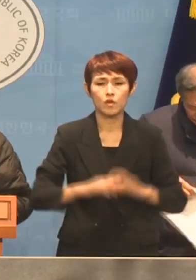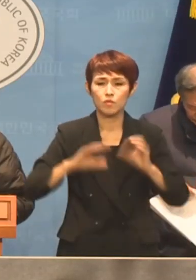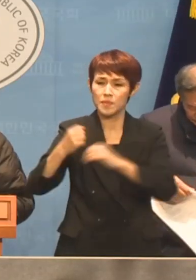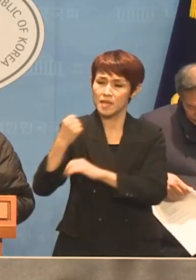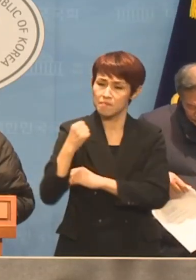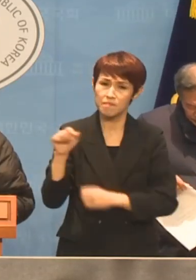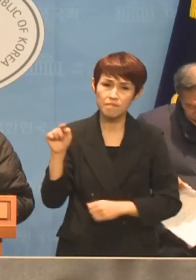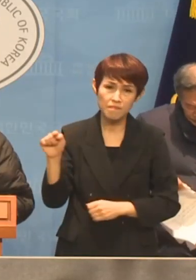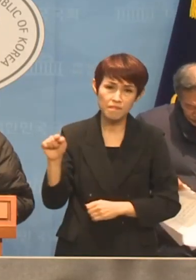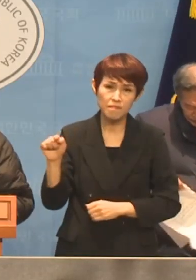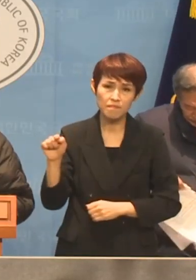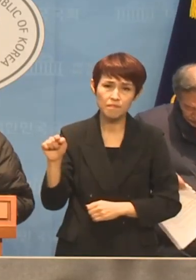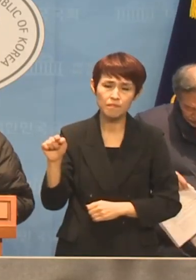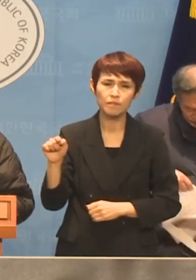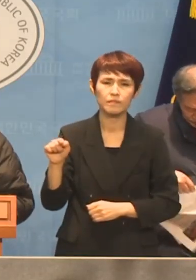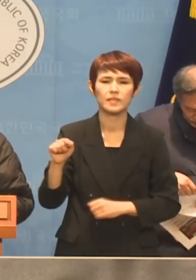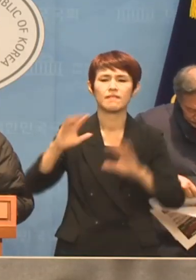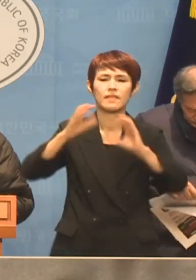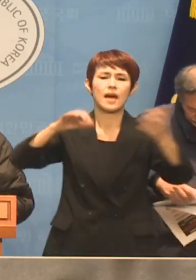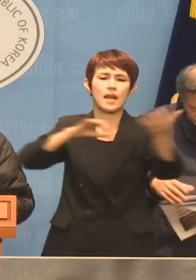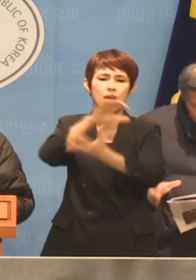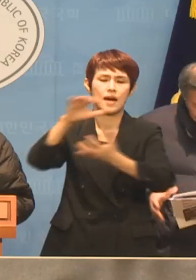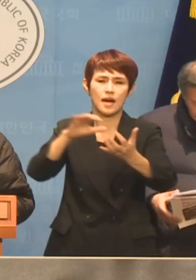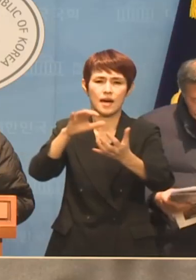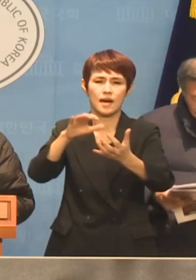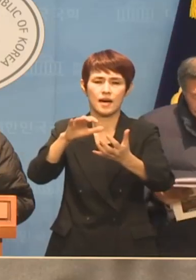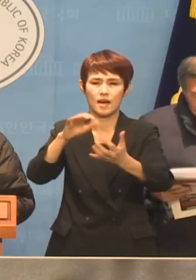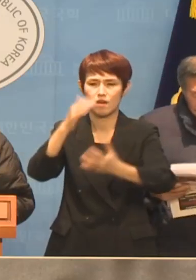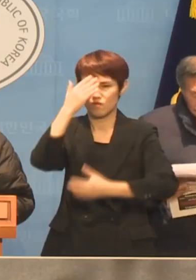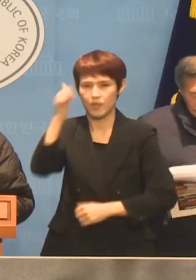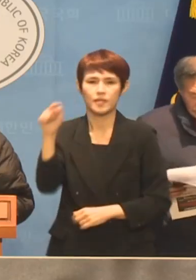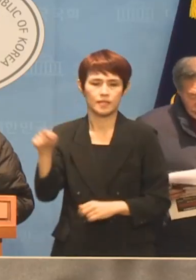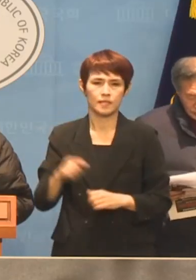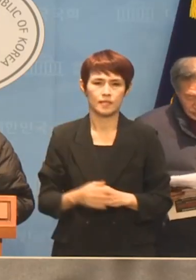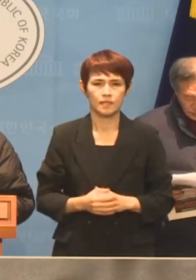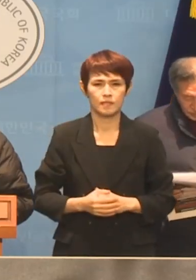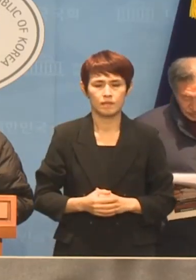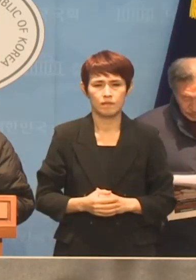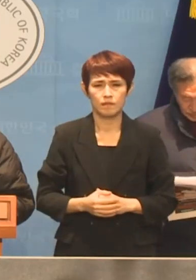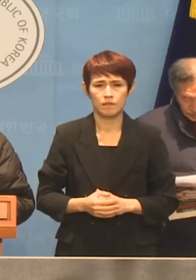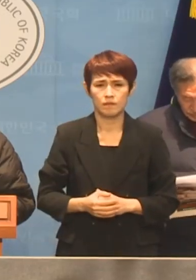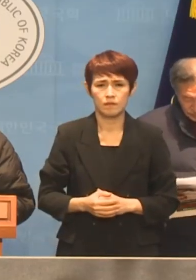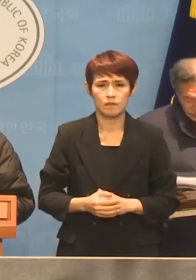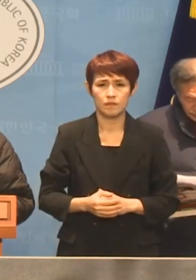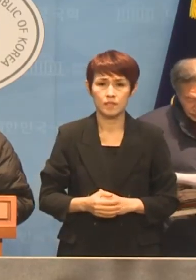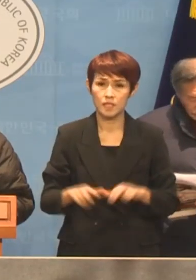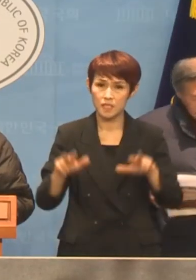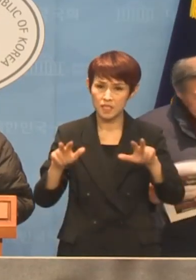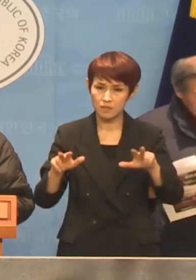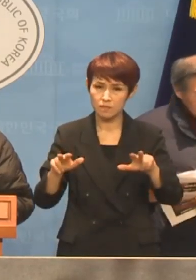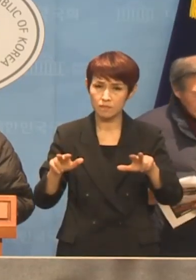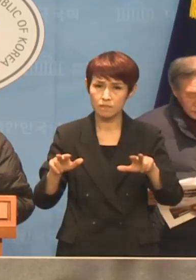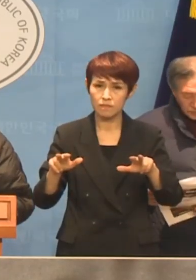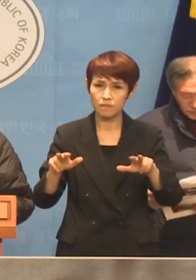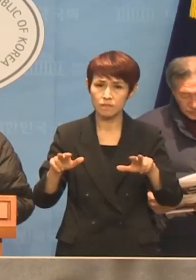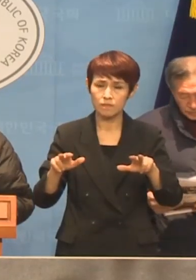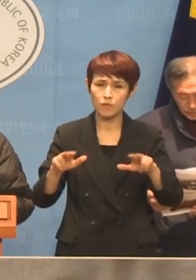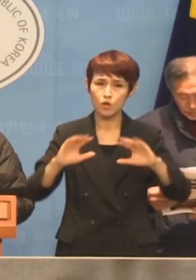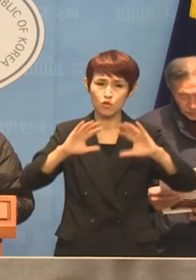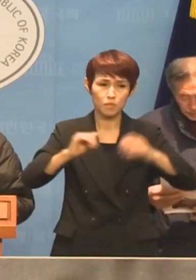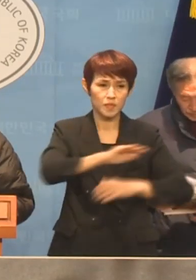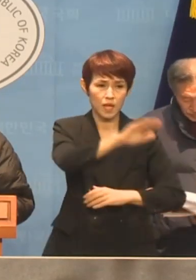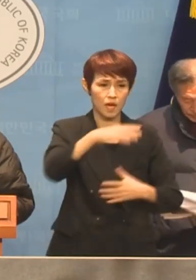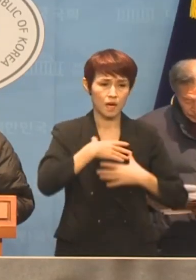국민의힘이 바로 내란의 본체다. 국민의힘은 지금 이 순간에도 국민의